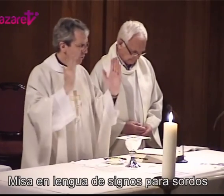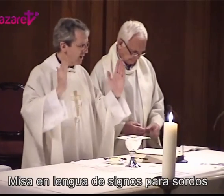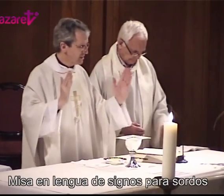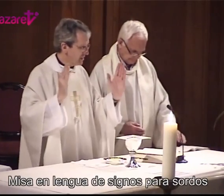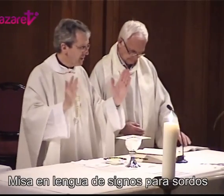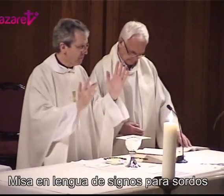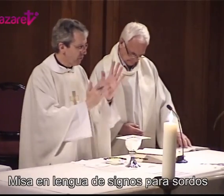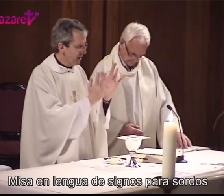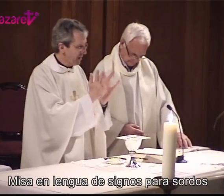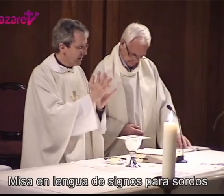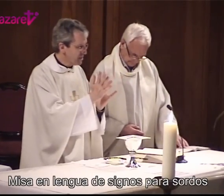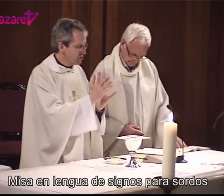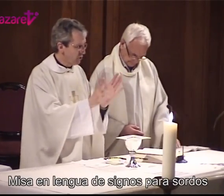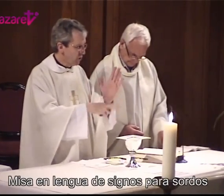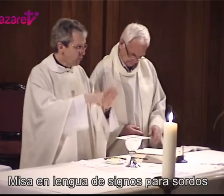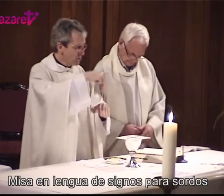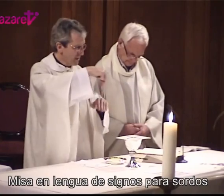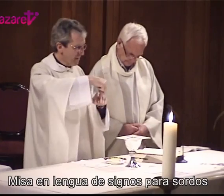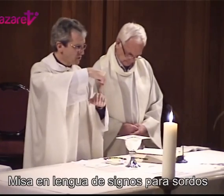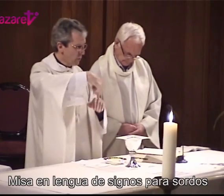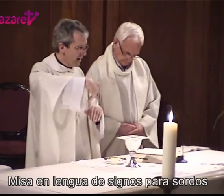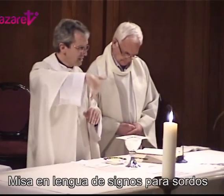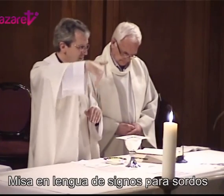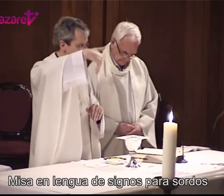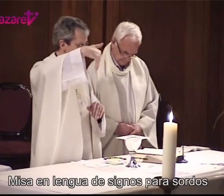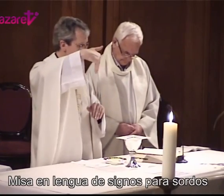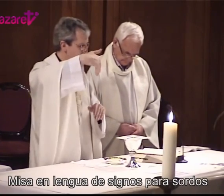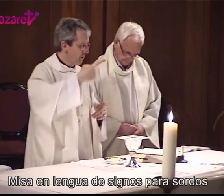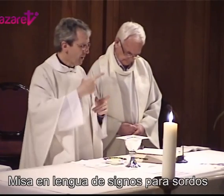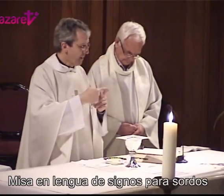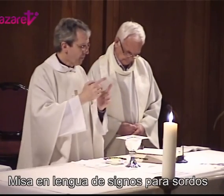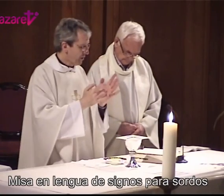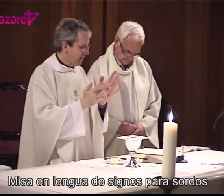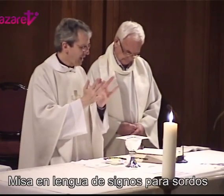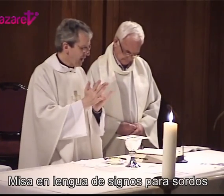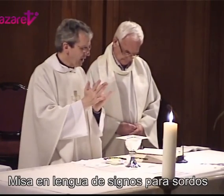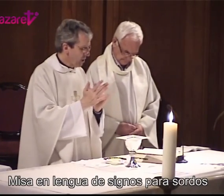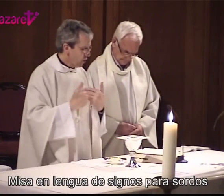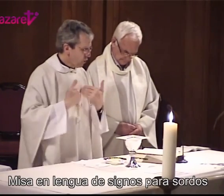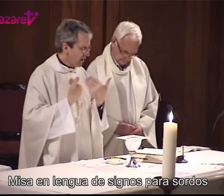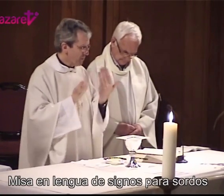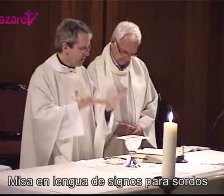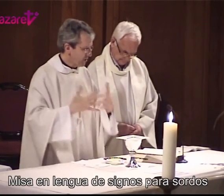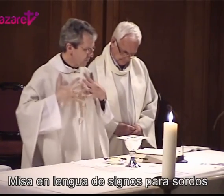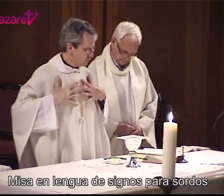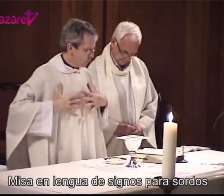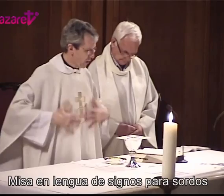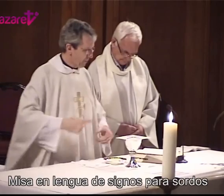este tiempo en que Cristo, nuestra Pascua, ha sido inmolado. Porque Él, con la inmolación de su cuerpo en